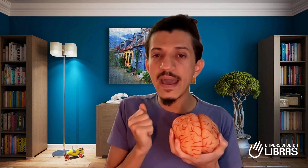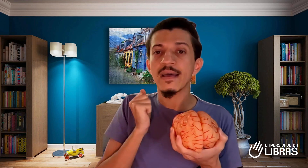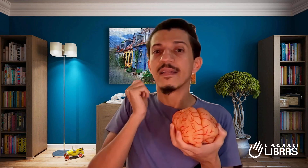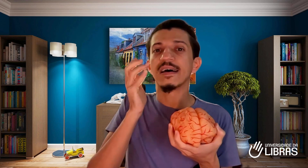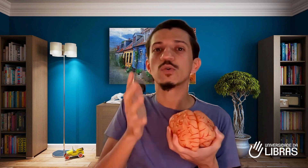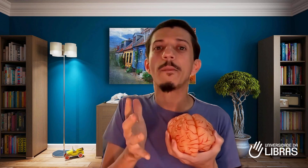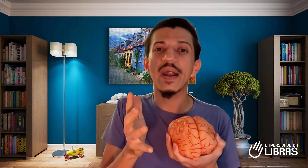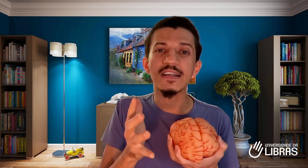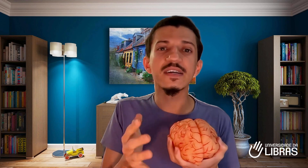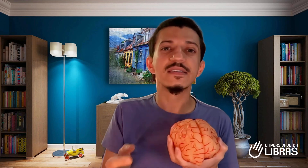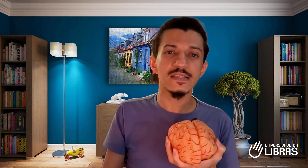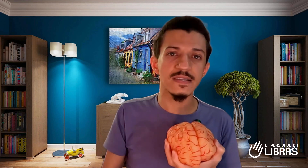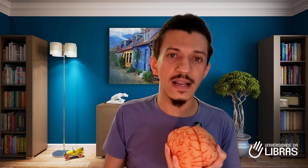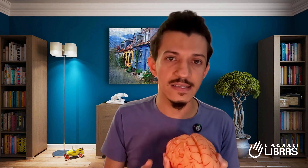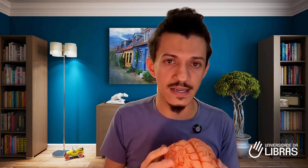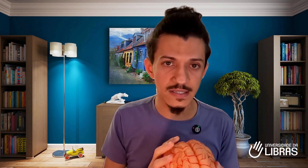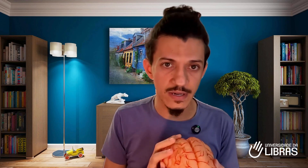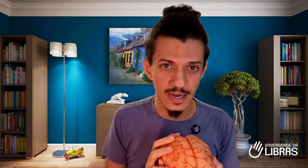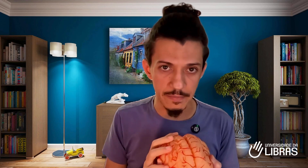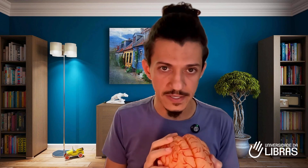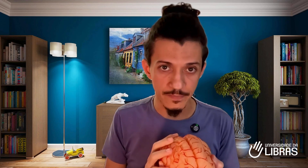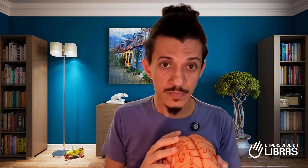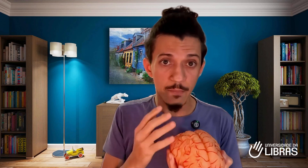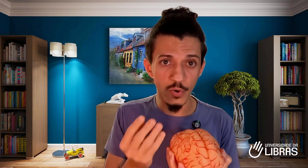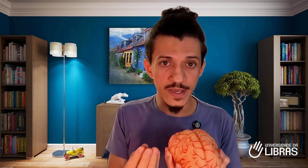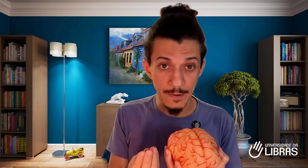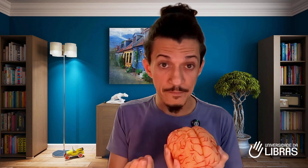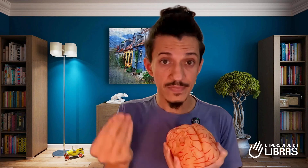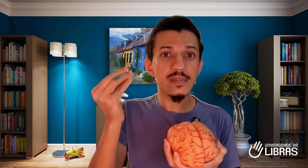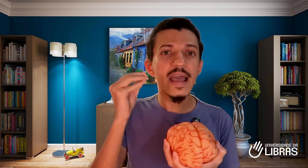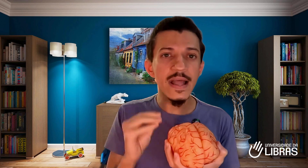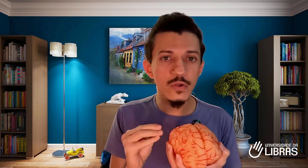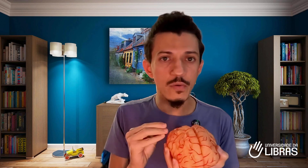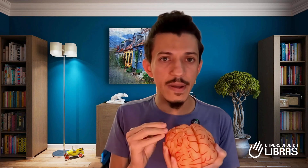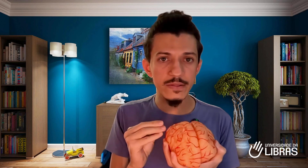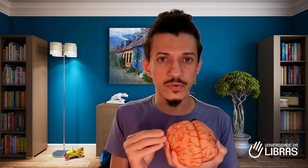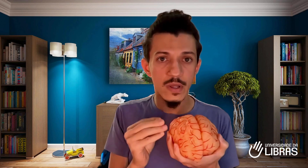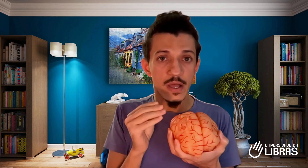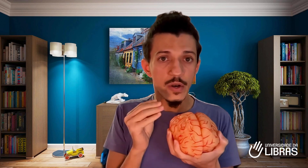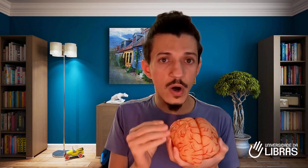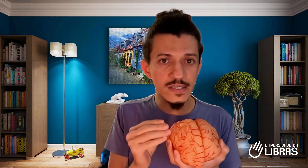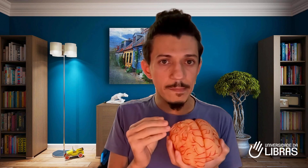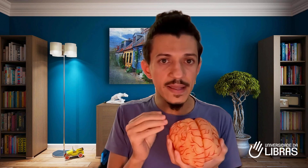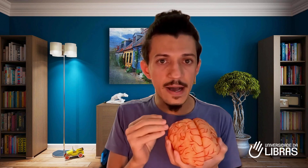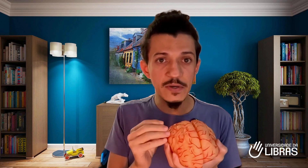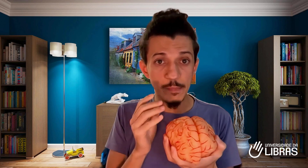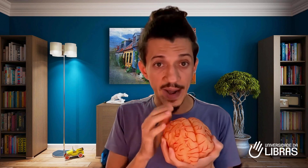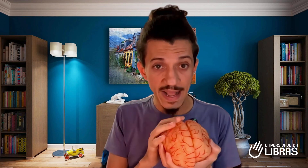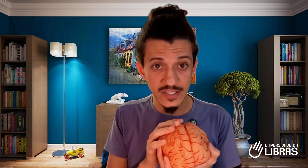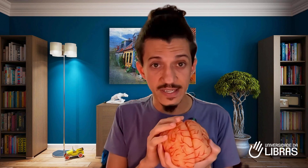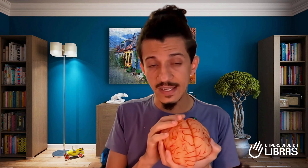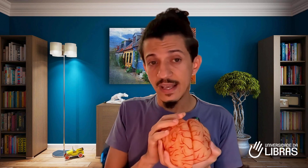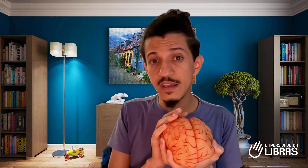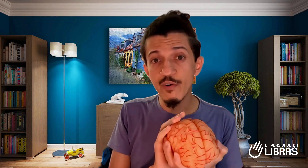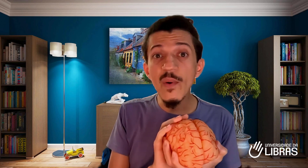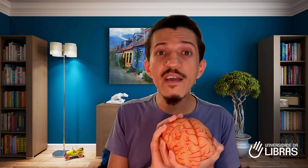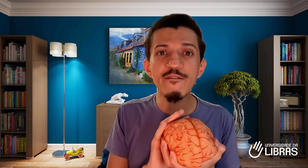da sua prática de sinalização na Libras. Por quê? Dentro do método, nós aplicamos práticas que vão